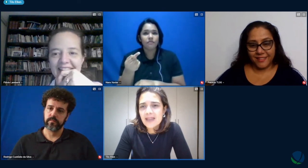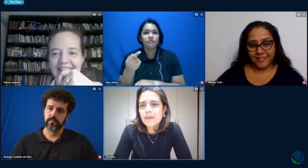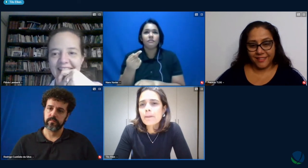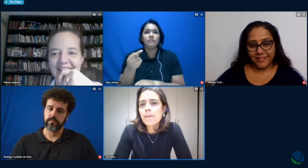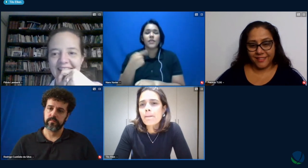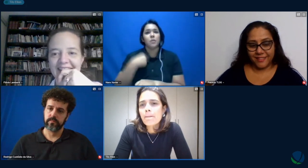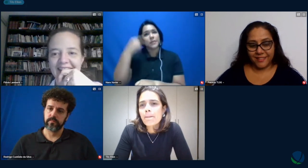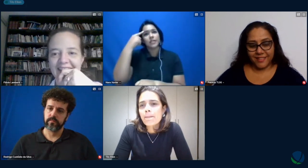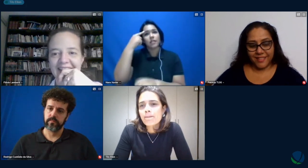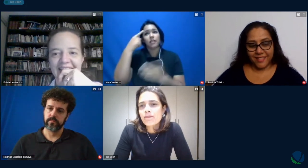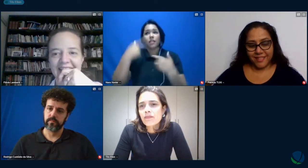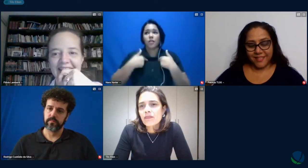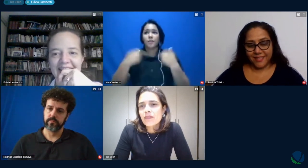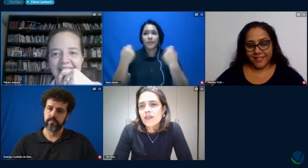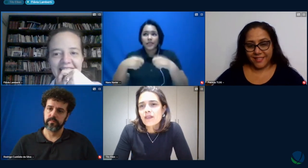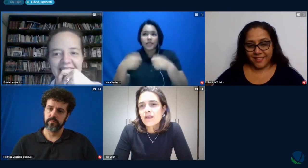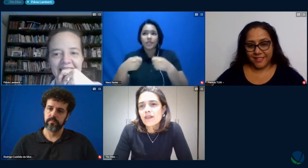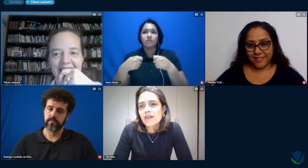pesquisar.